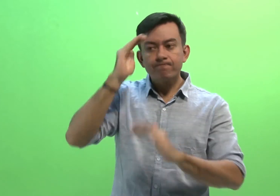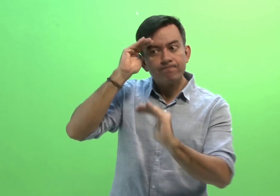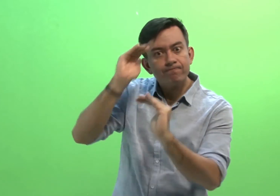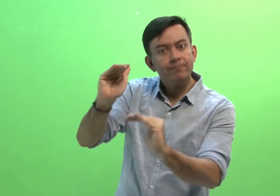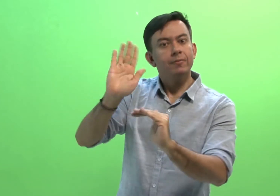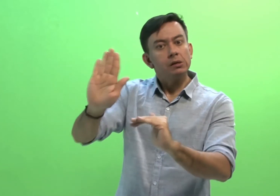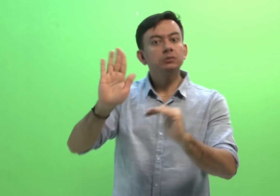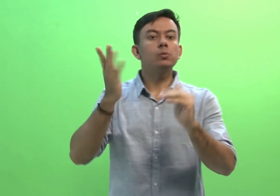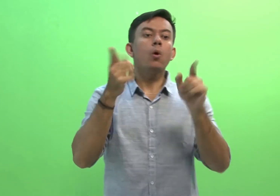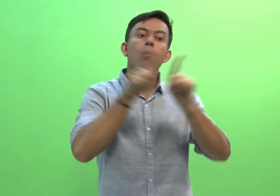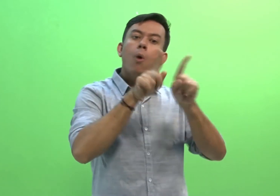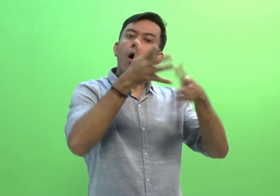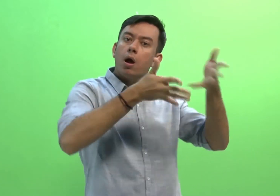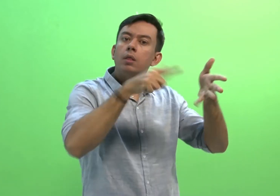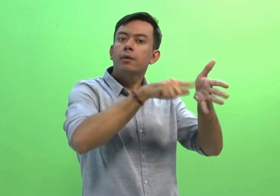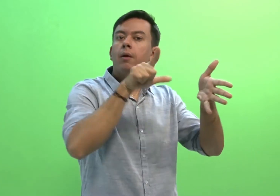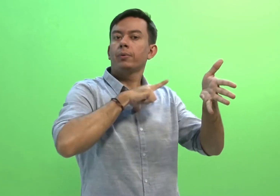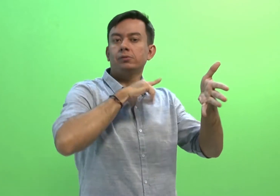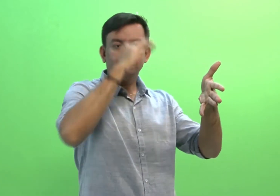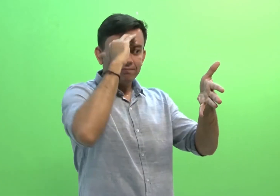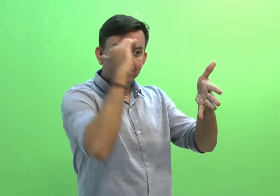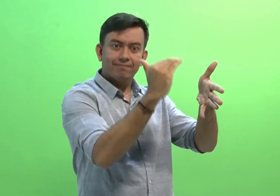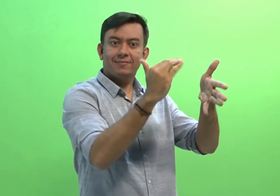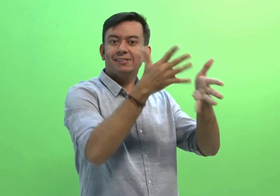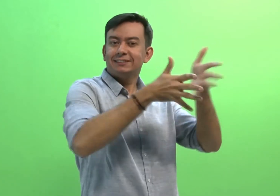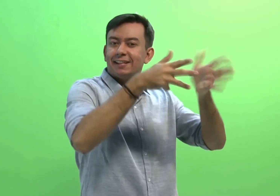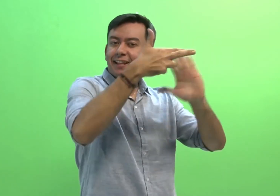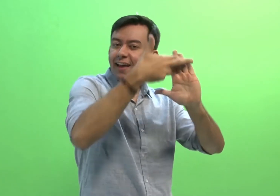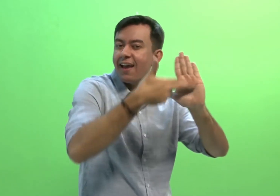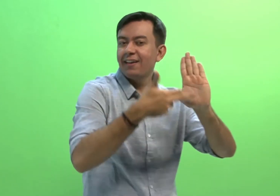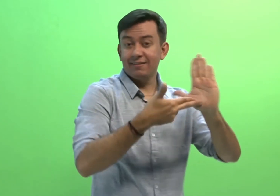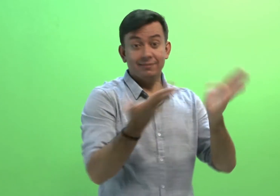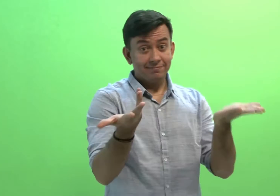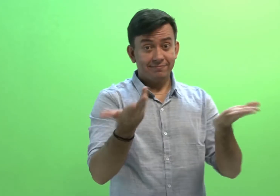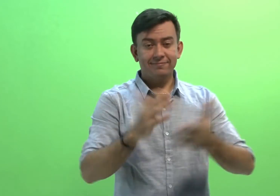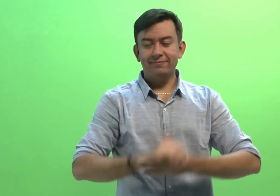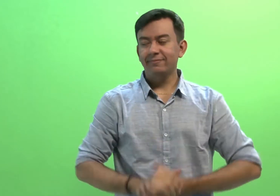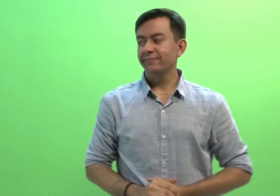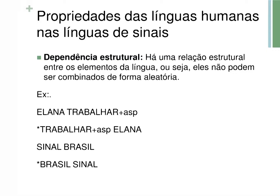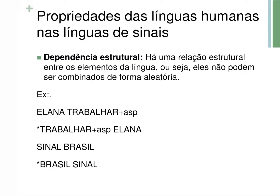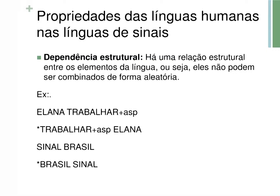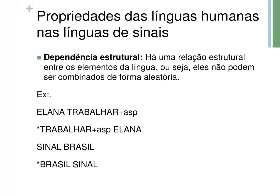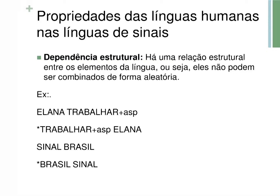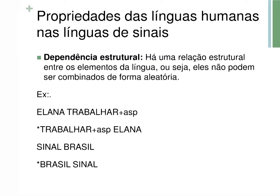picado. Temos que respeitar também as suas regras, assim como na língua de sinais.